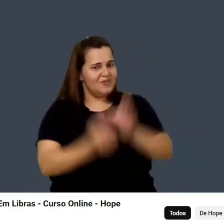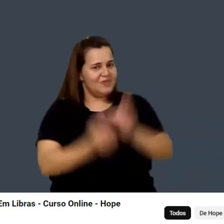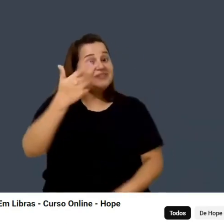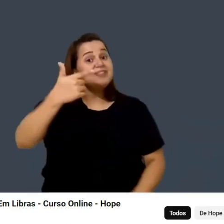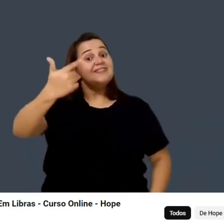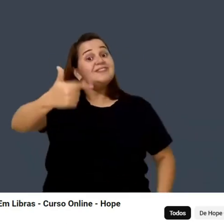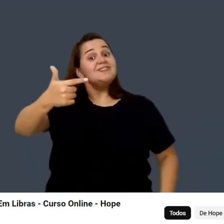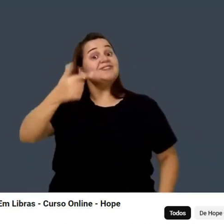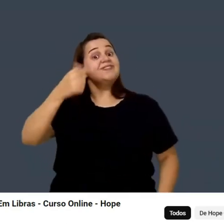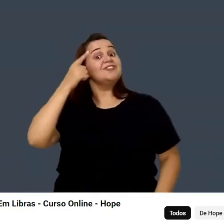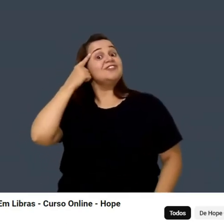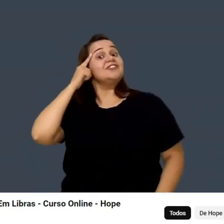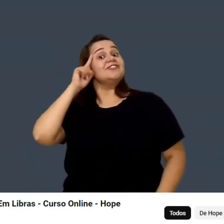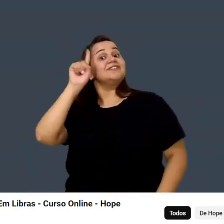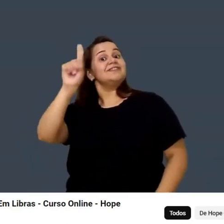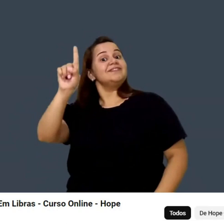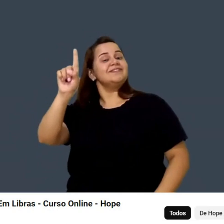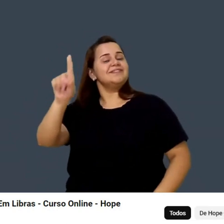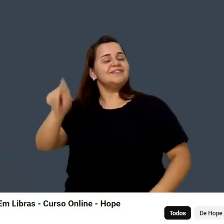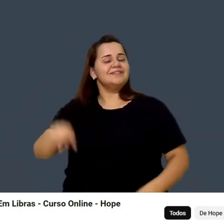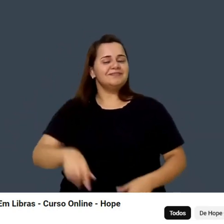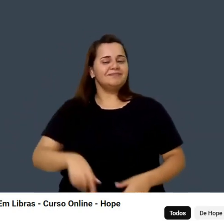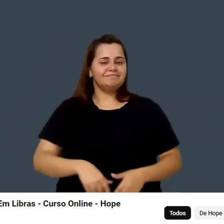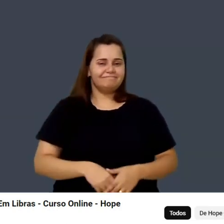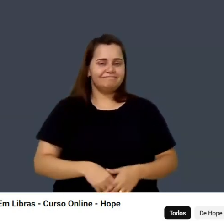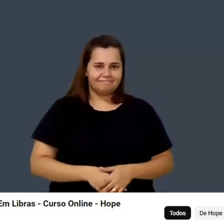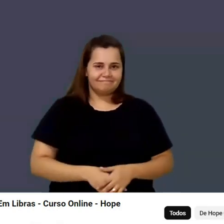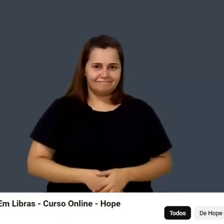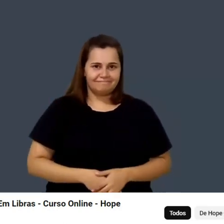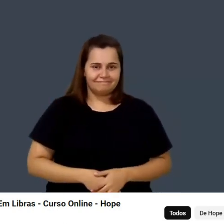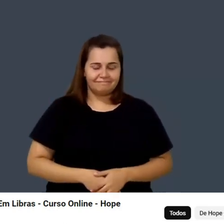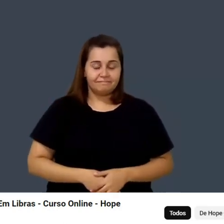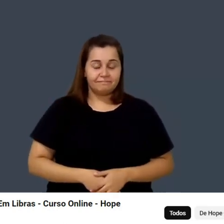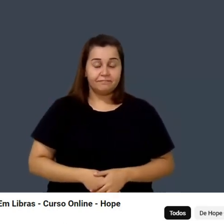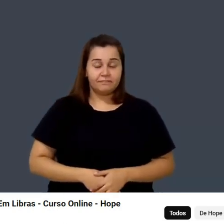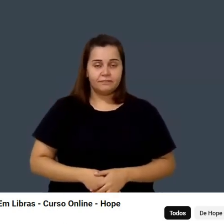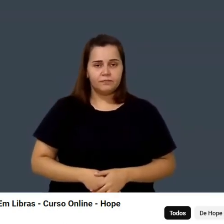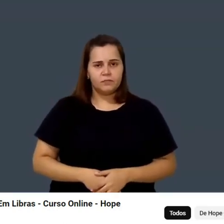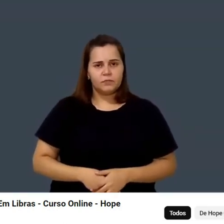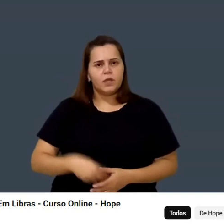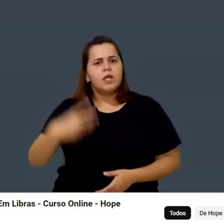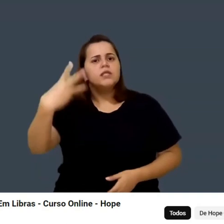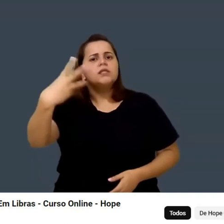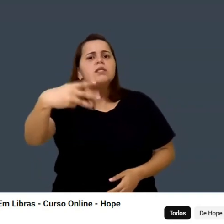as águas ficaram na parte de baixo. E esse foi o segundo dia.